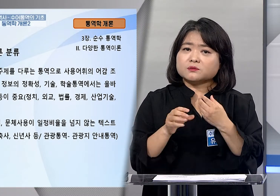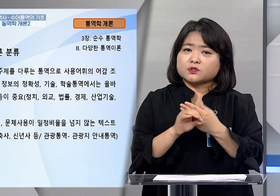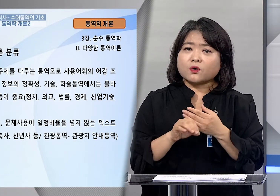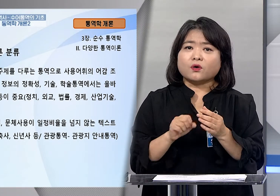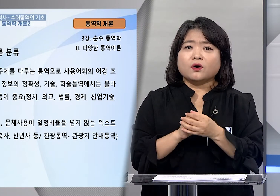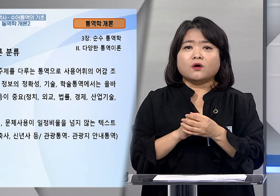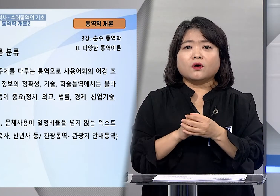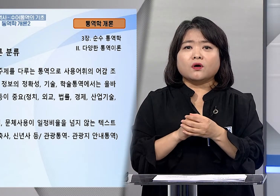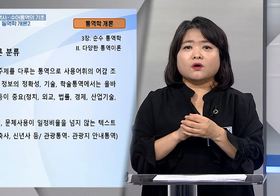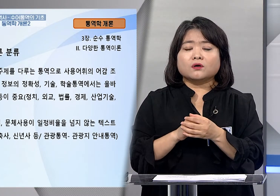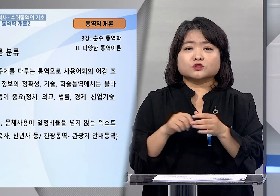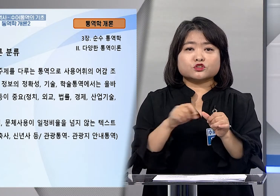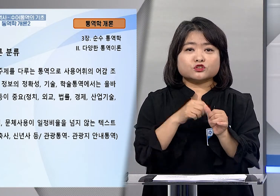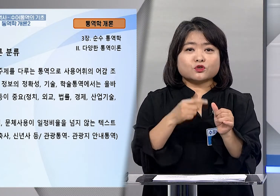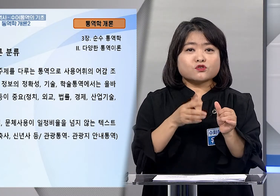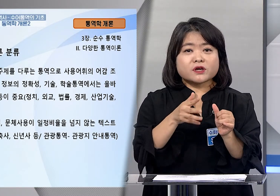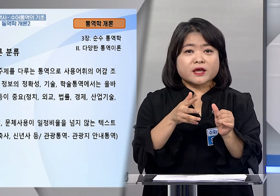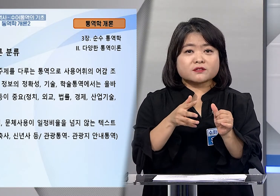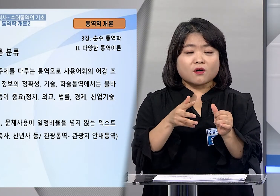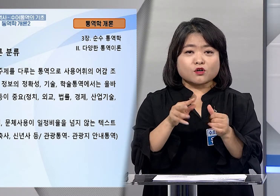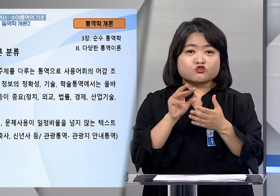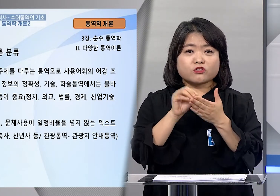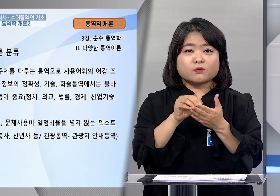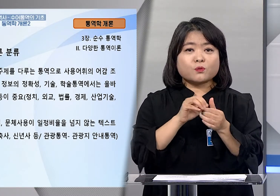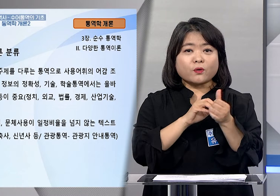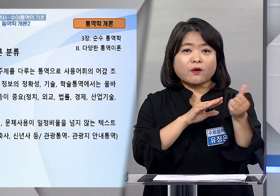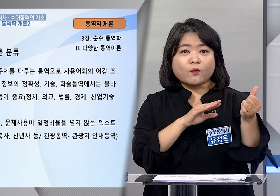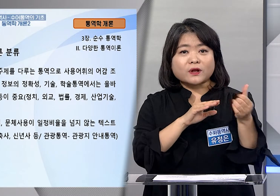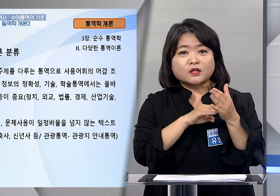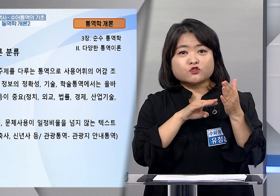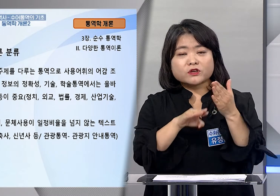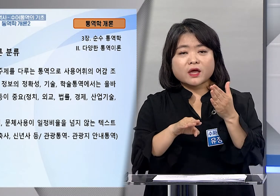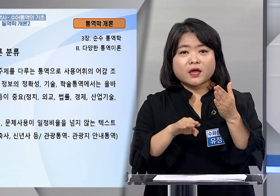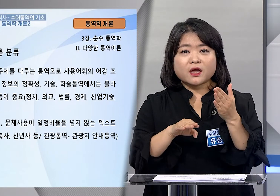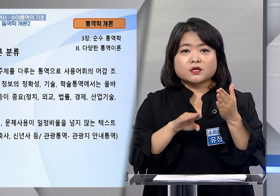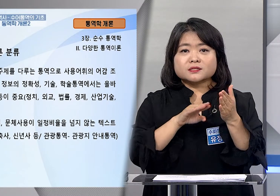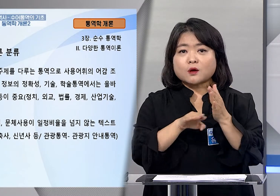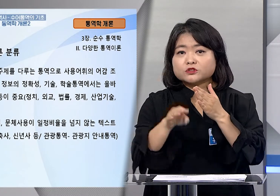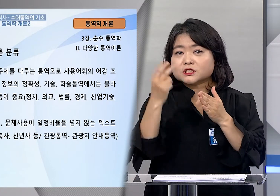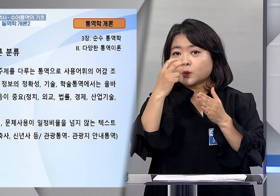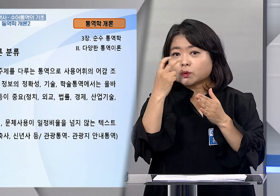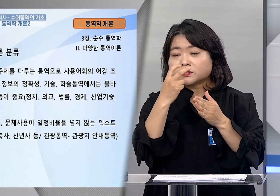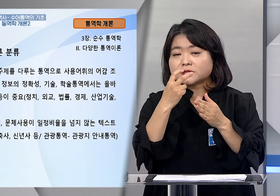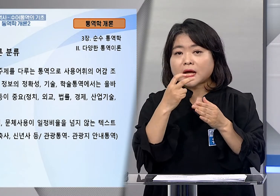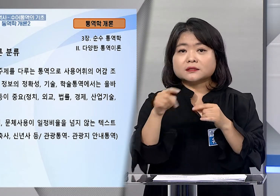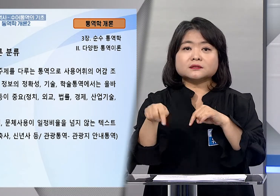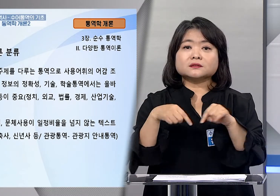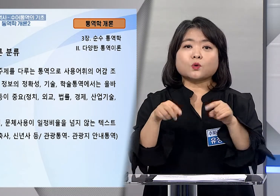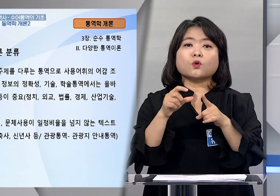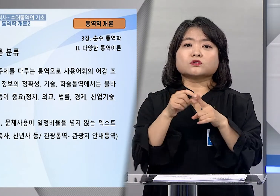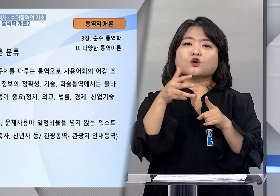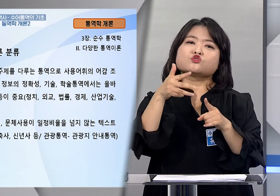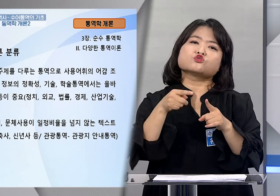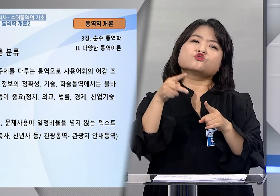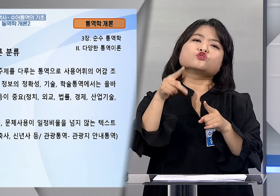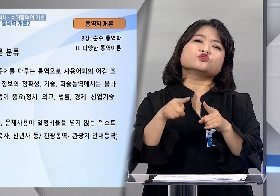들면 특수교육계에서 취업을 보내고 난 후에 사후 지도를 하는 용어를 추수